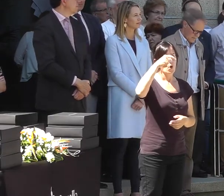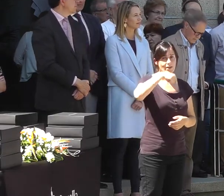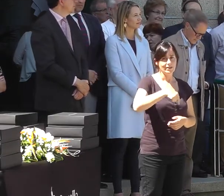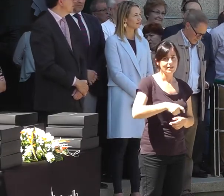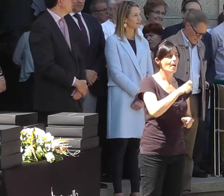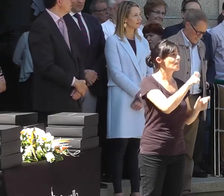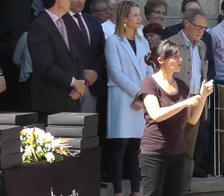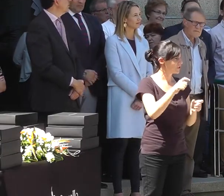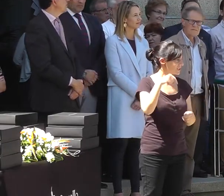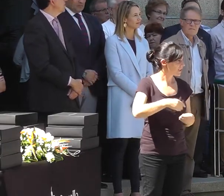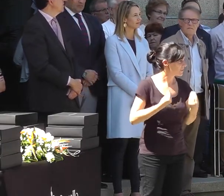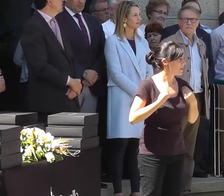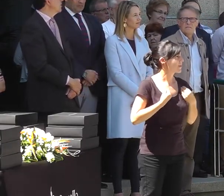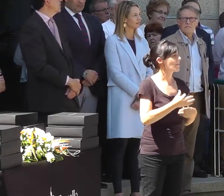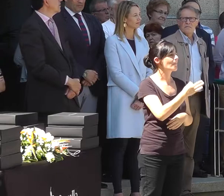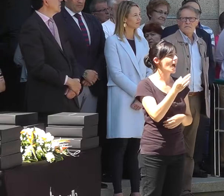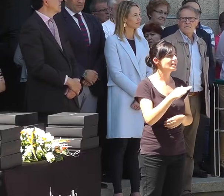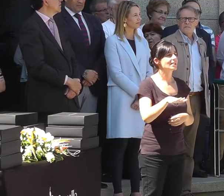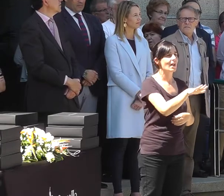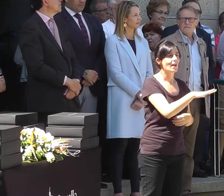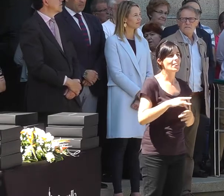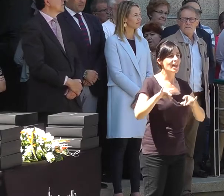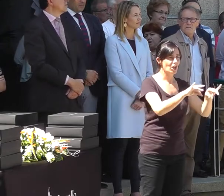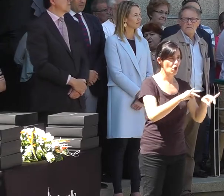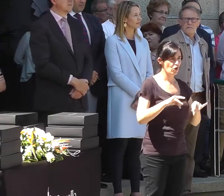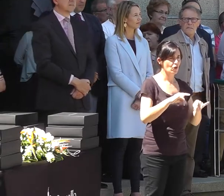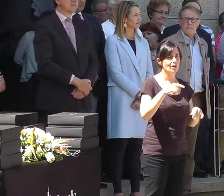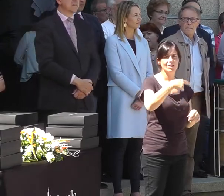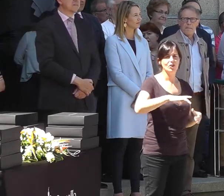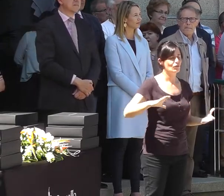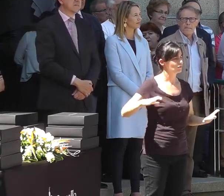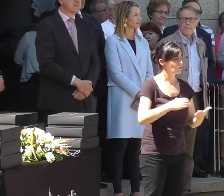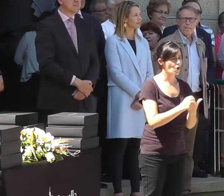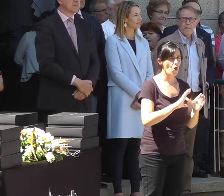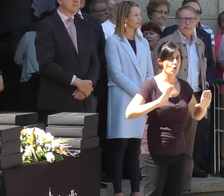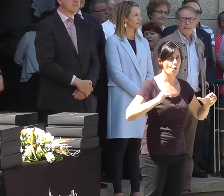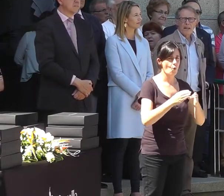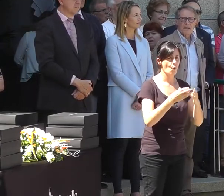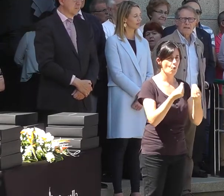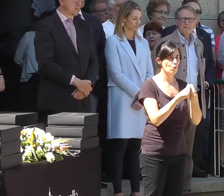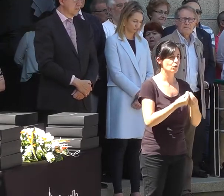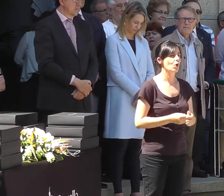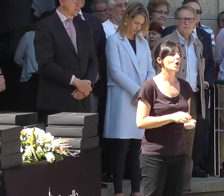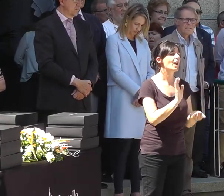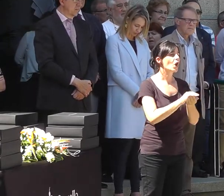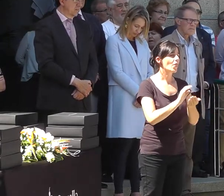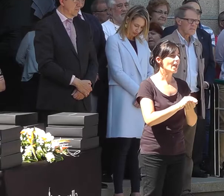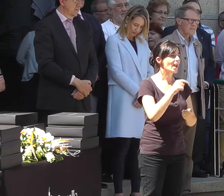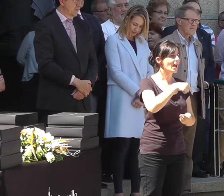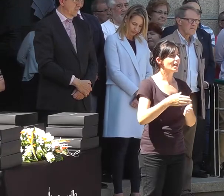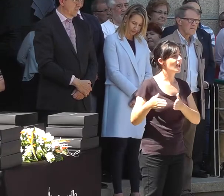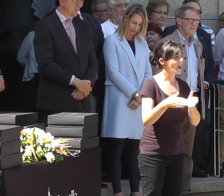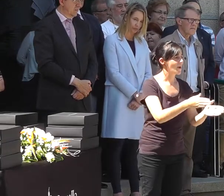xentes, este territorio son un todo. Unha Redondela que camiña chea de esperanza cara a un futuro